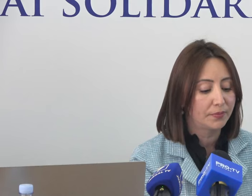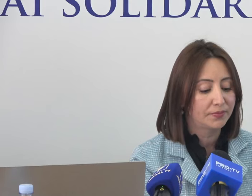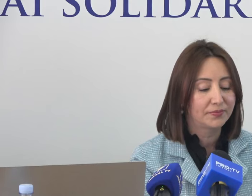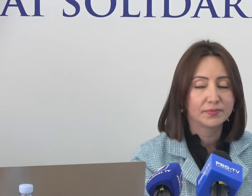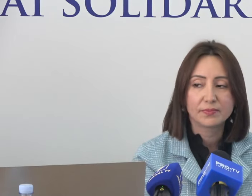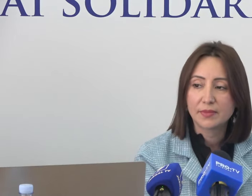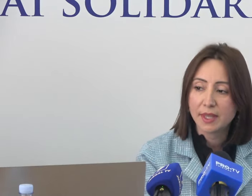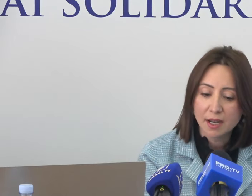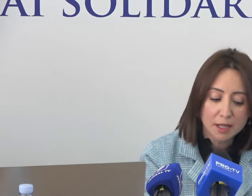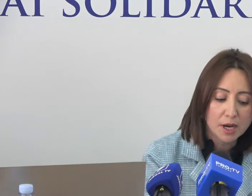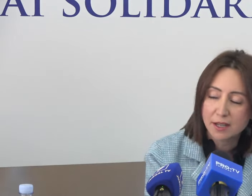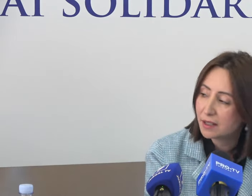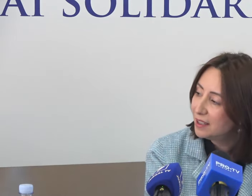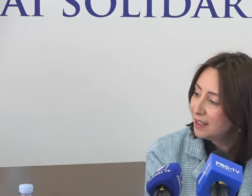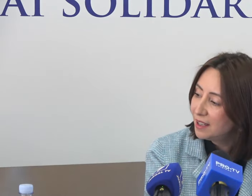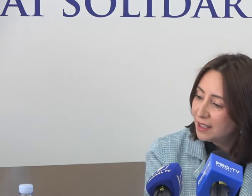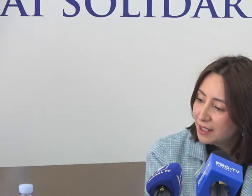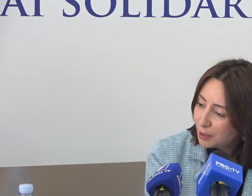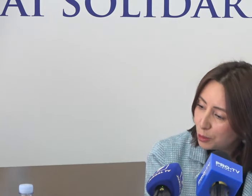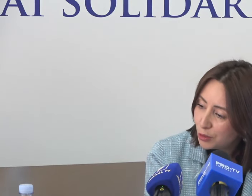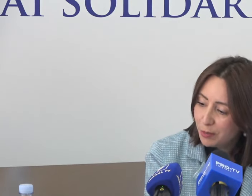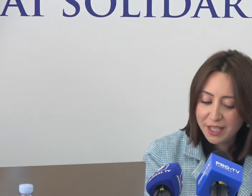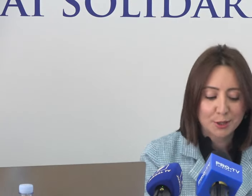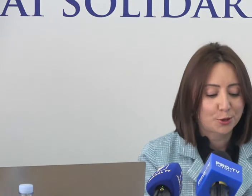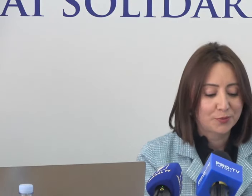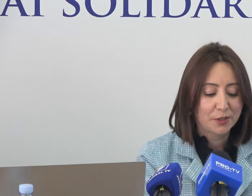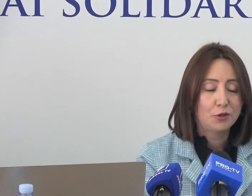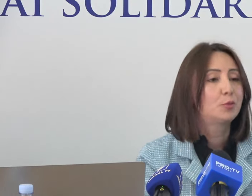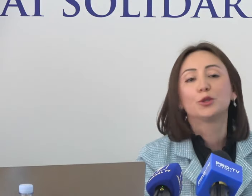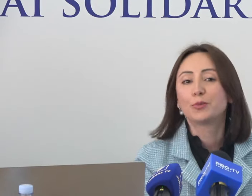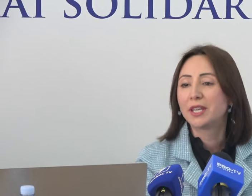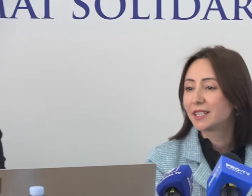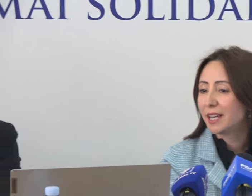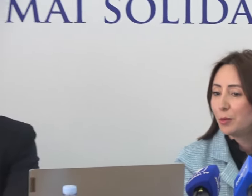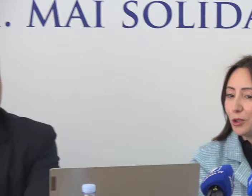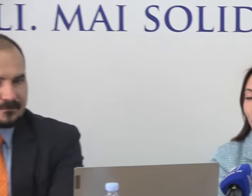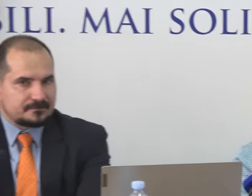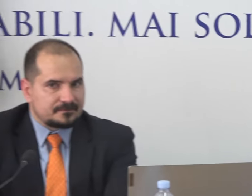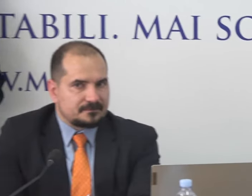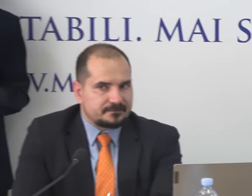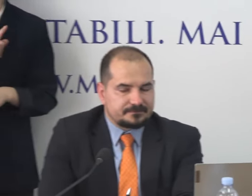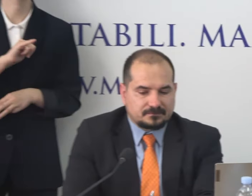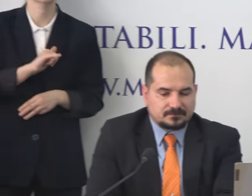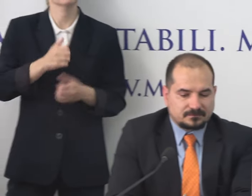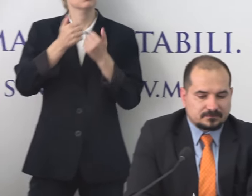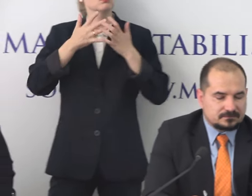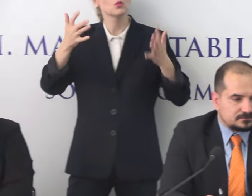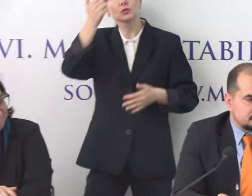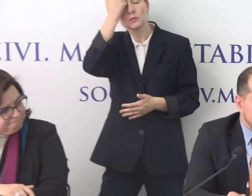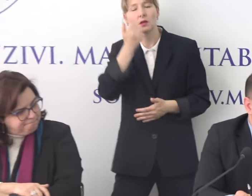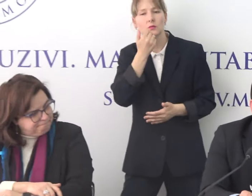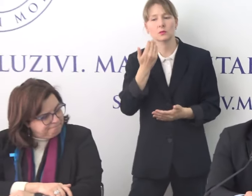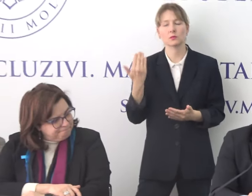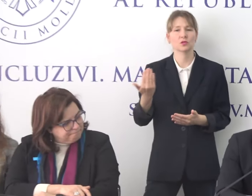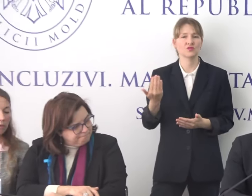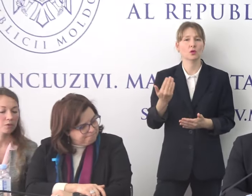Moldova. Dragă Maha, domnule ministru, eu vă mulțumesc tare mult pentru târzenia cu care